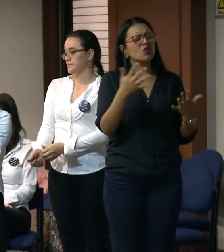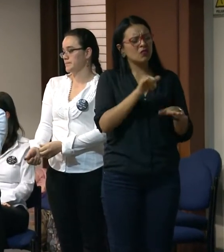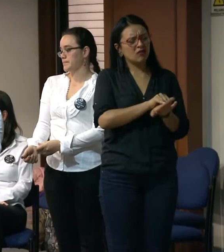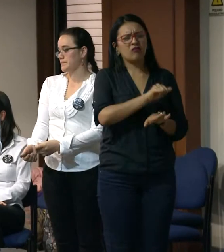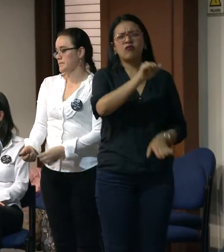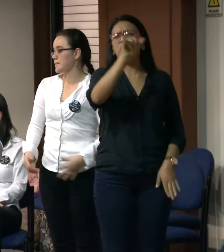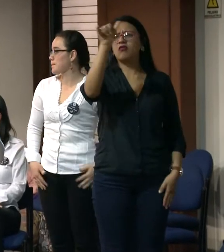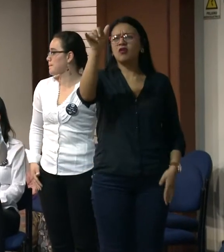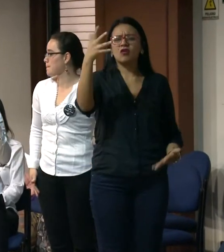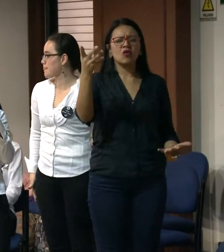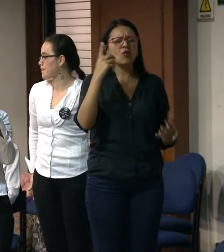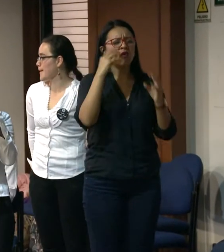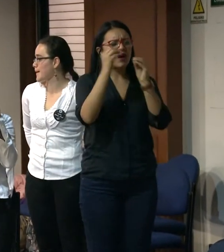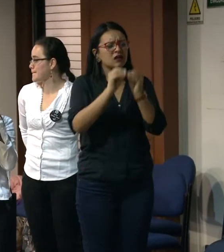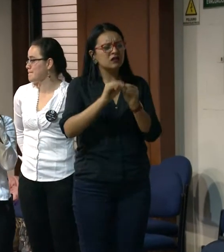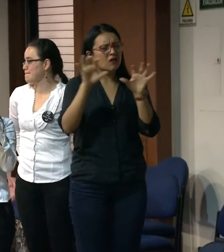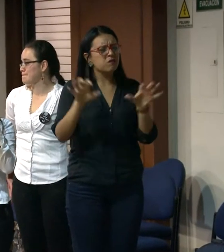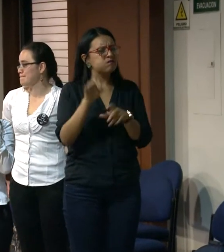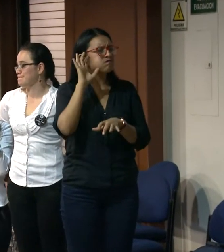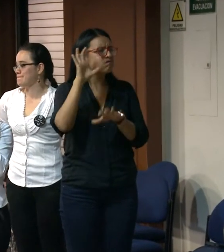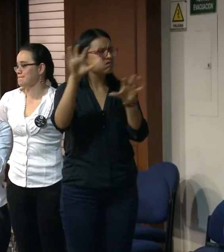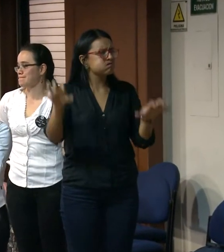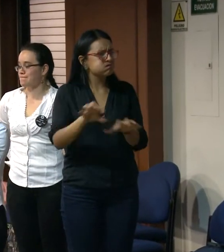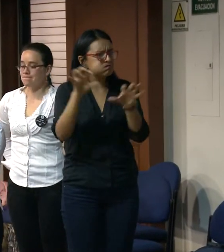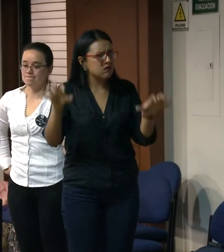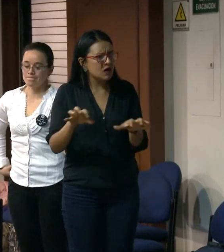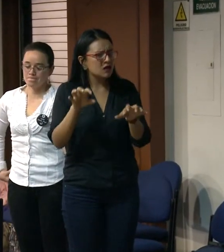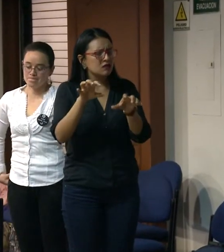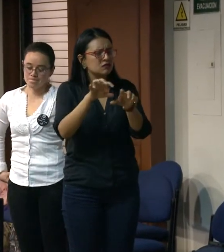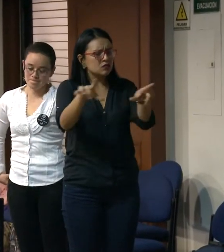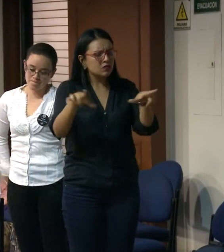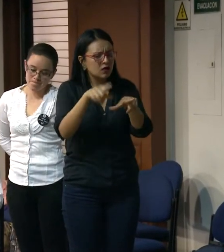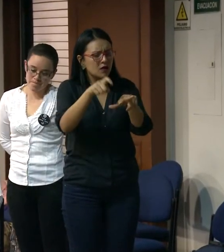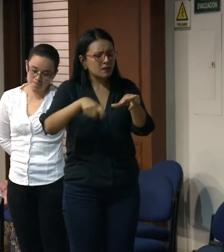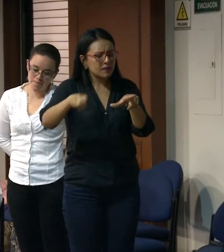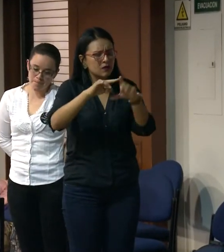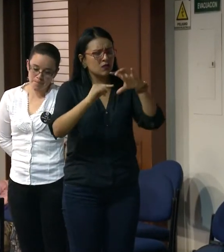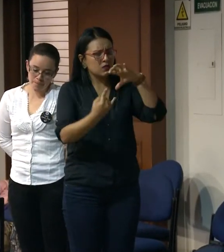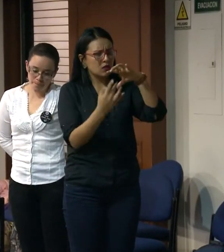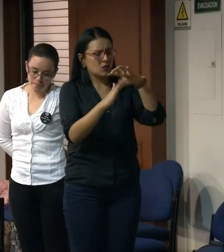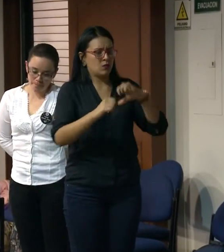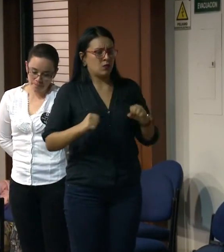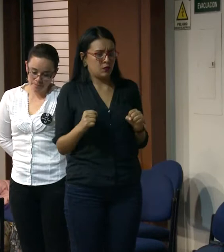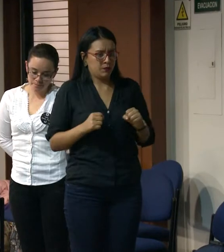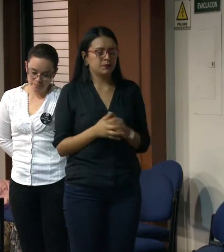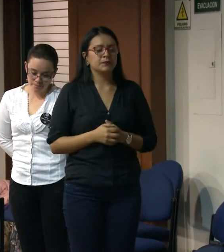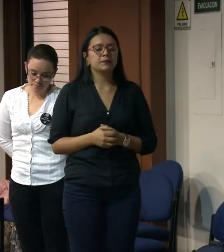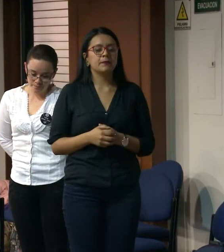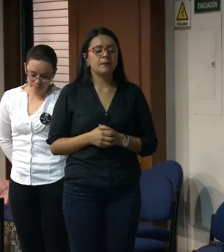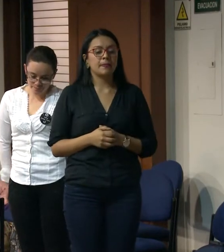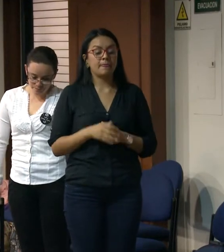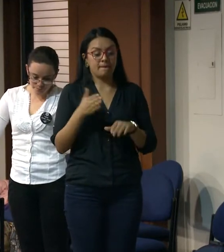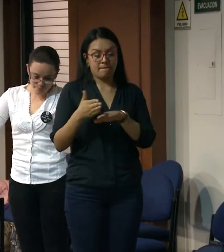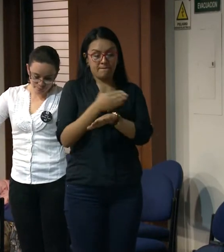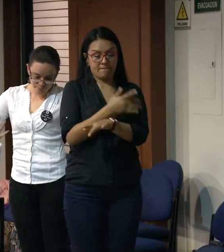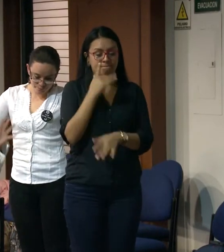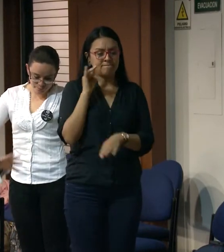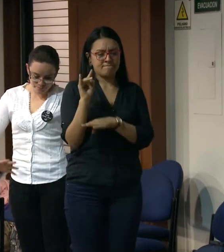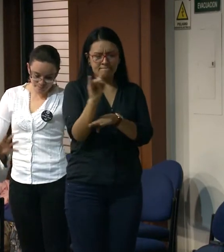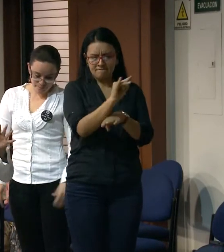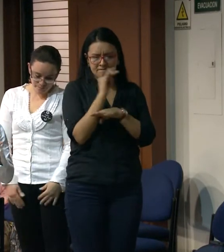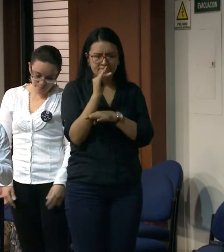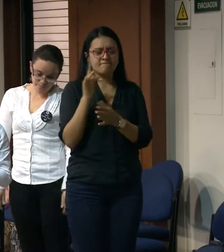hacer, cómo se están desarrollando las actividades en los diferentes escenarios del Planetario de Bogotá. Realizamos una